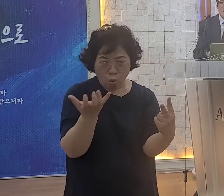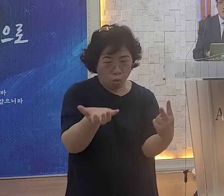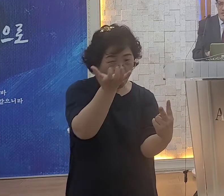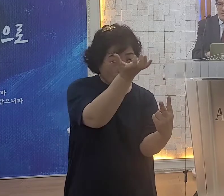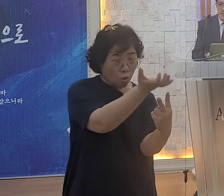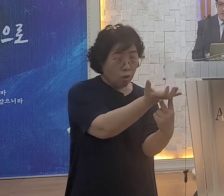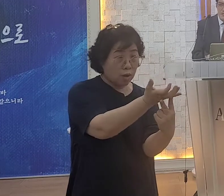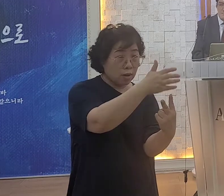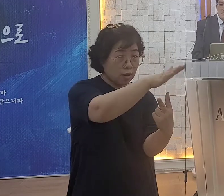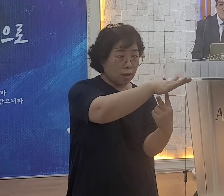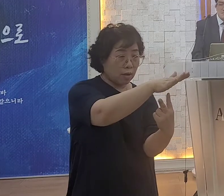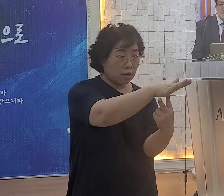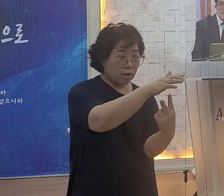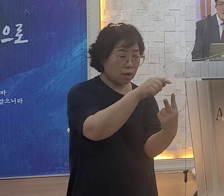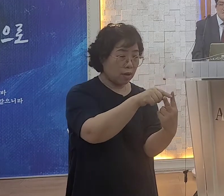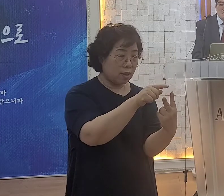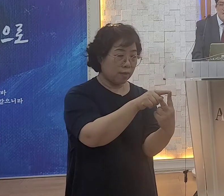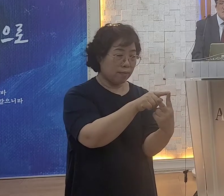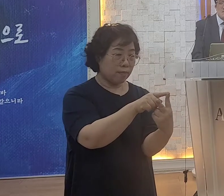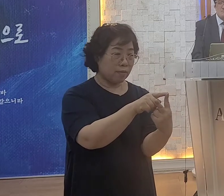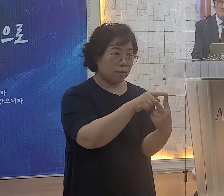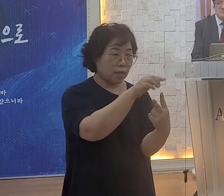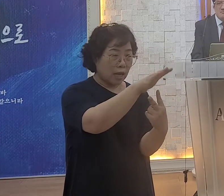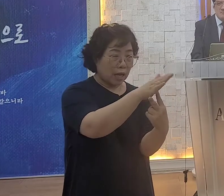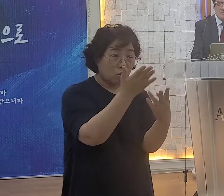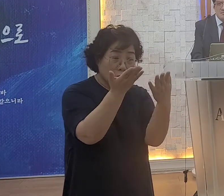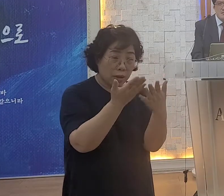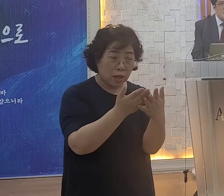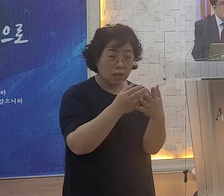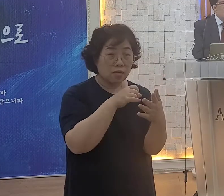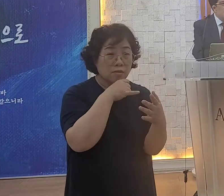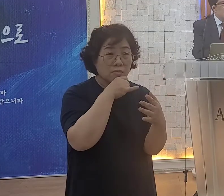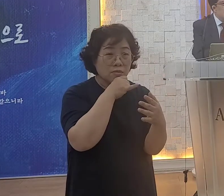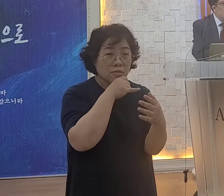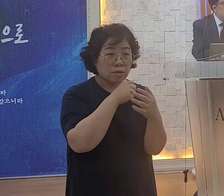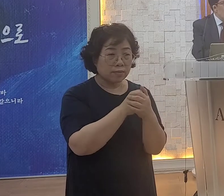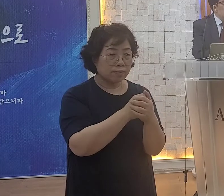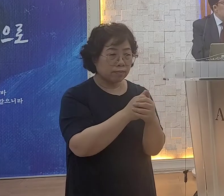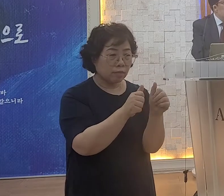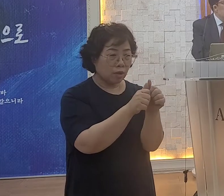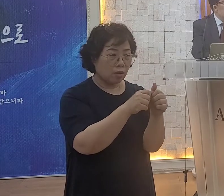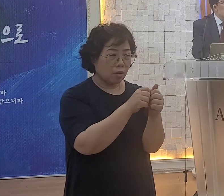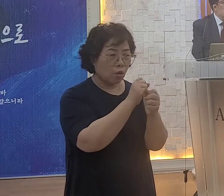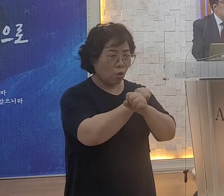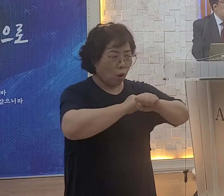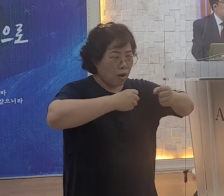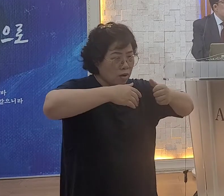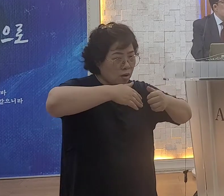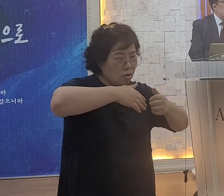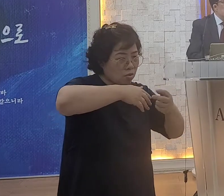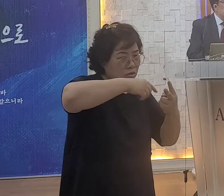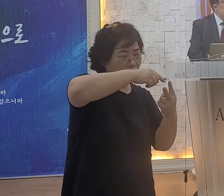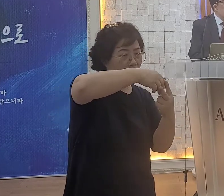그 순념소 안수받은 그 순념소는 그래서 이제 광야로, 넓은